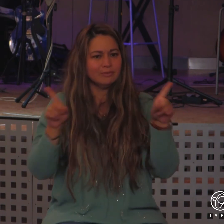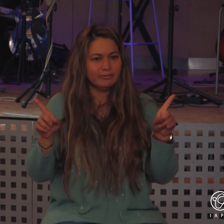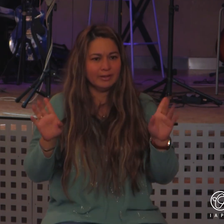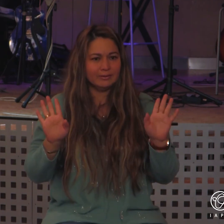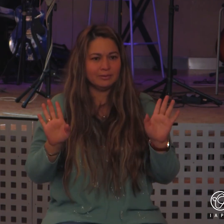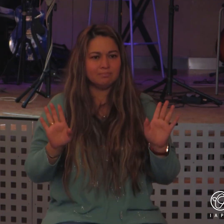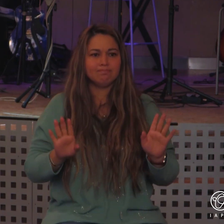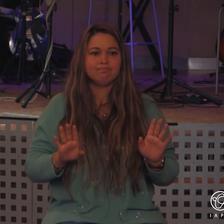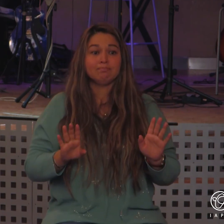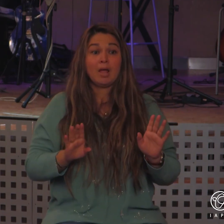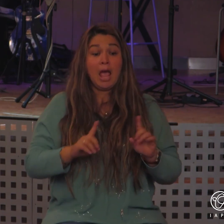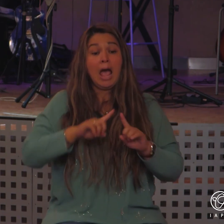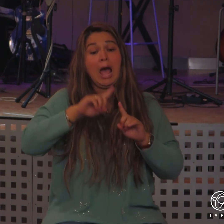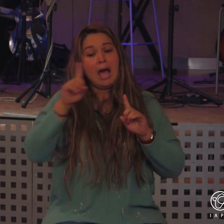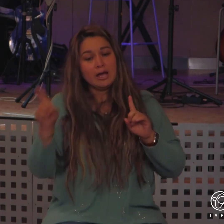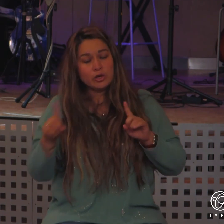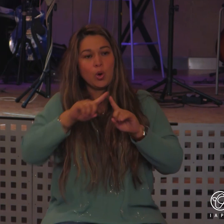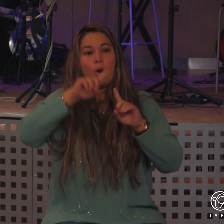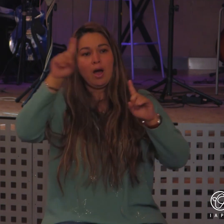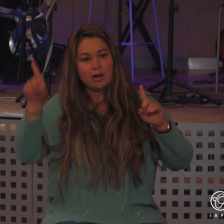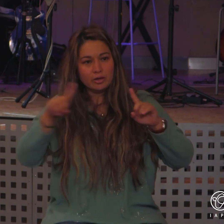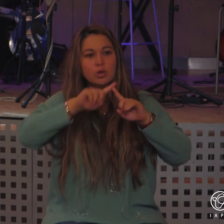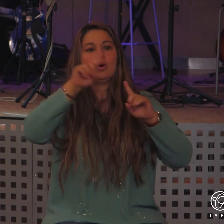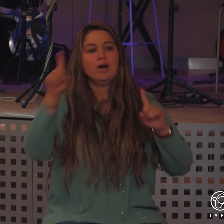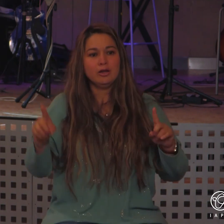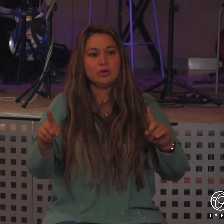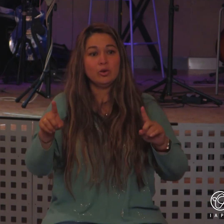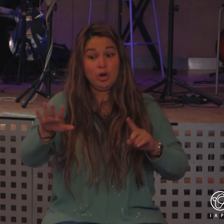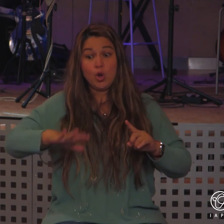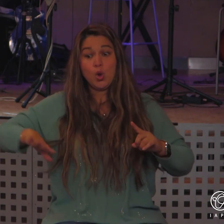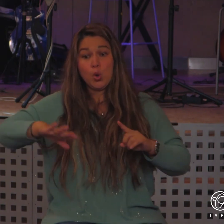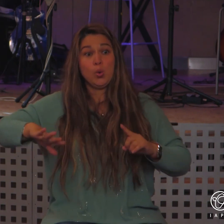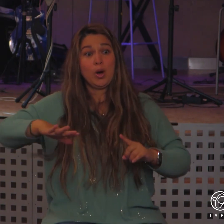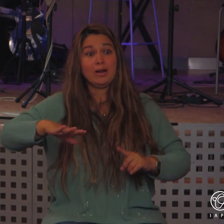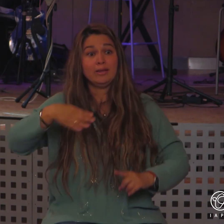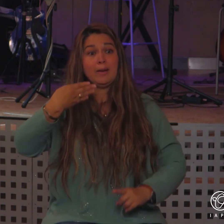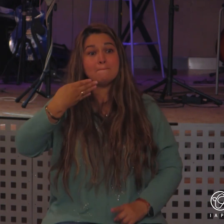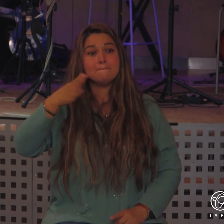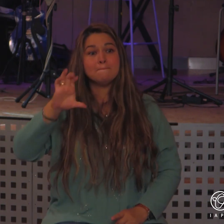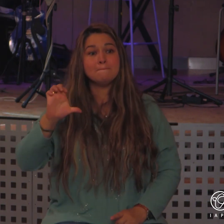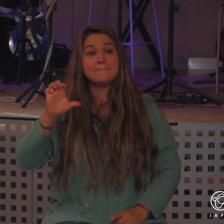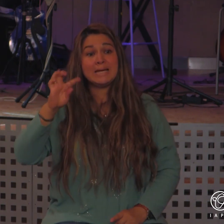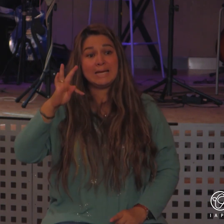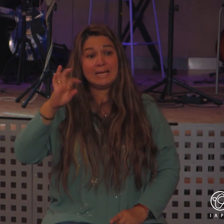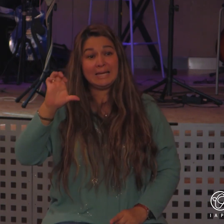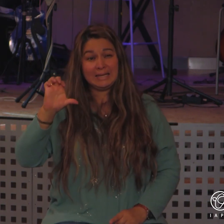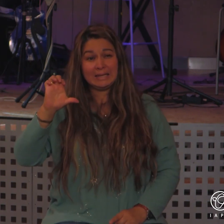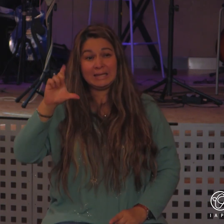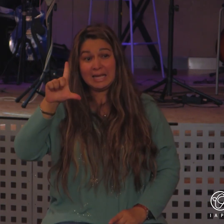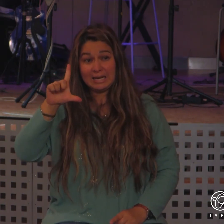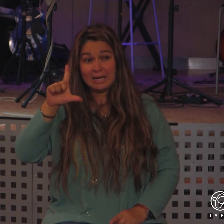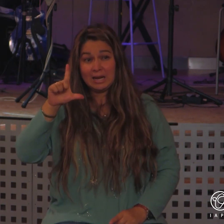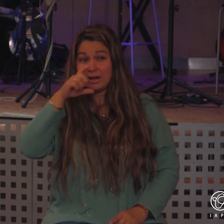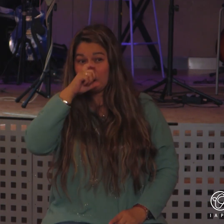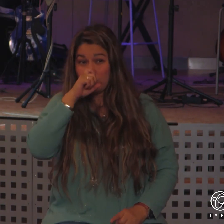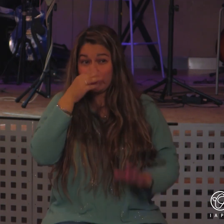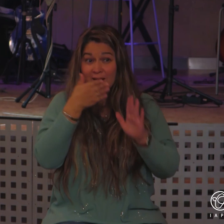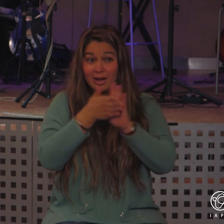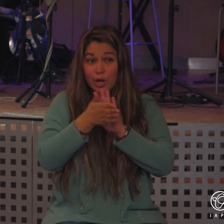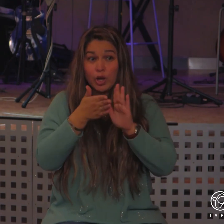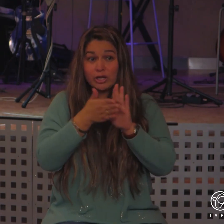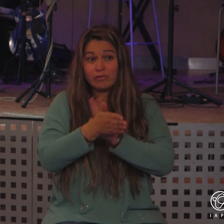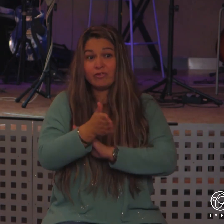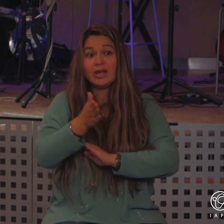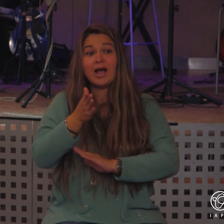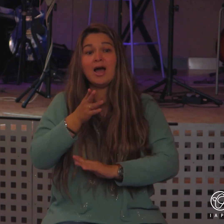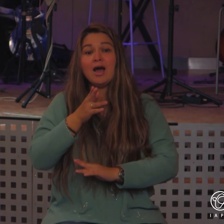Cada año un recorrido por Betel. Qué interesante, casa de Dios.